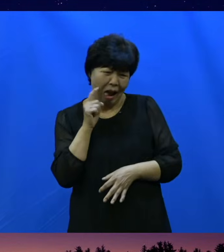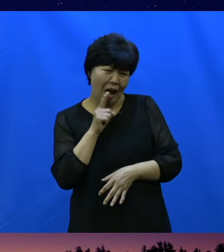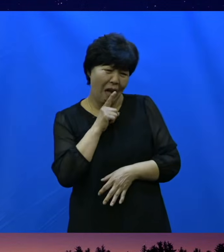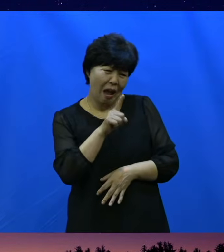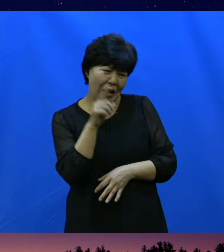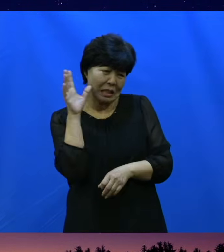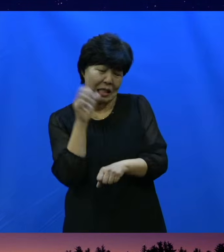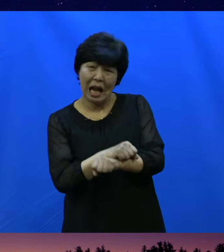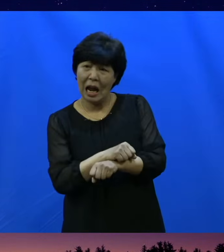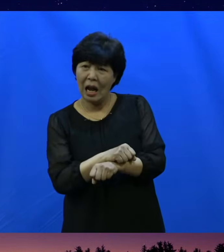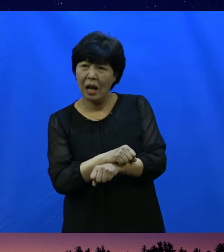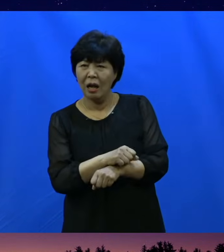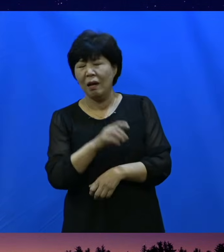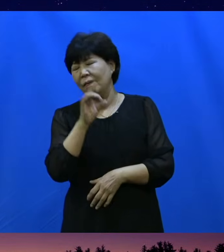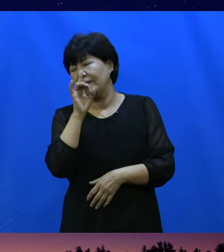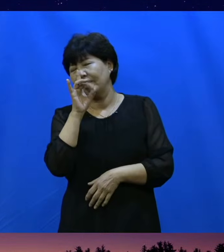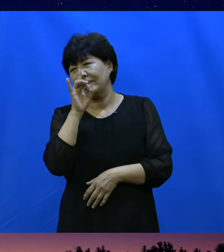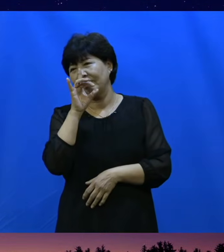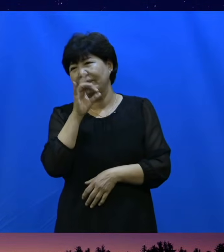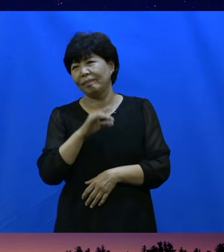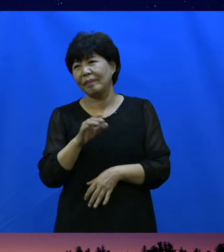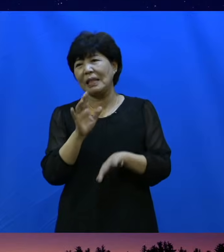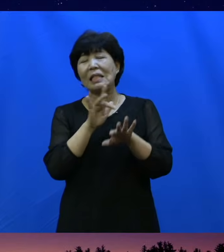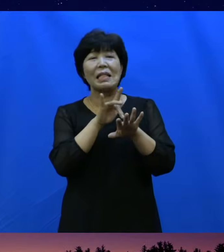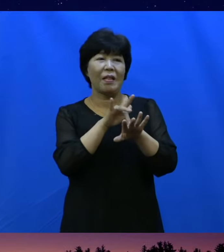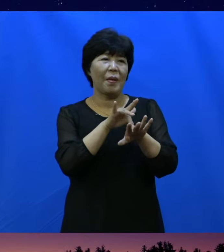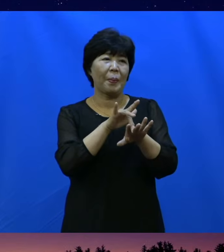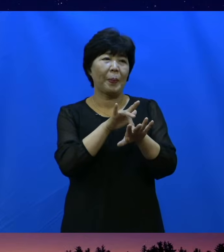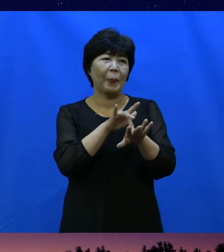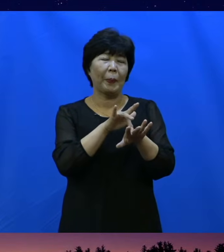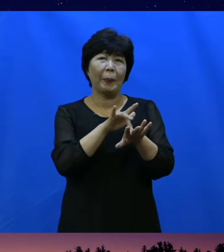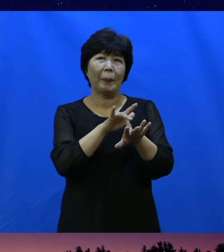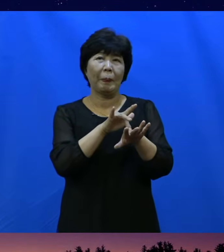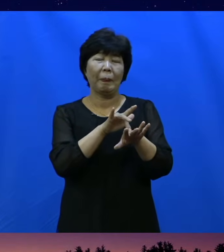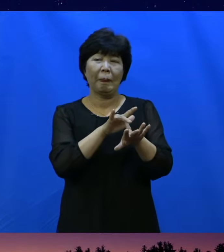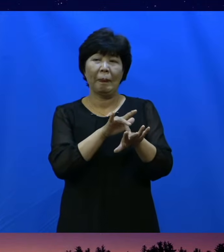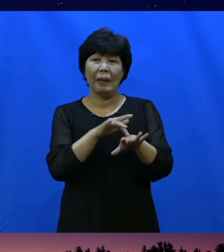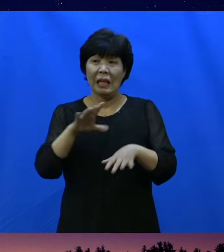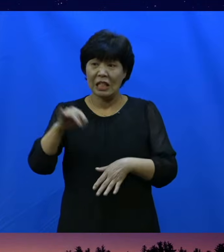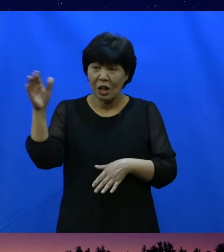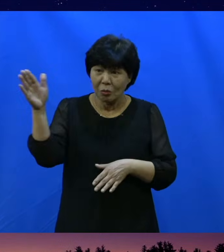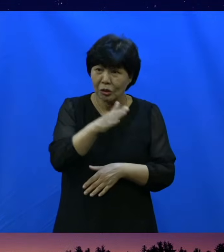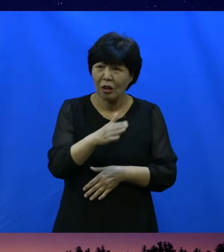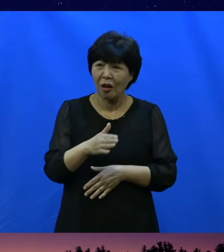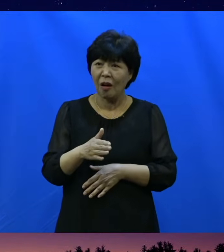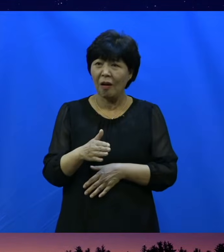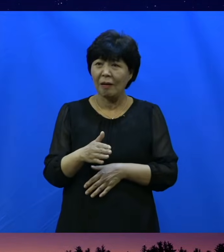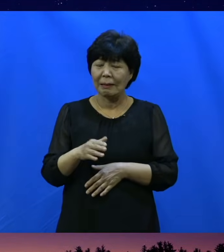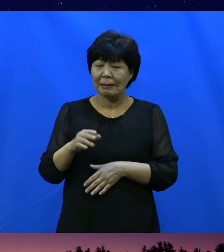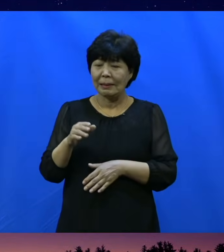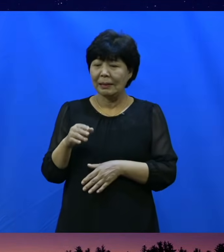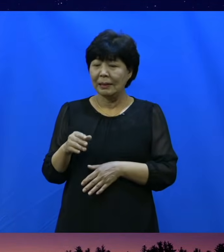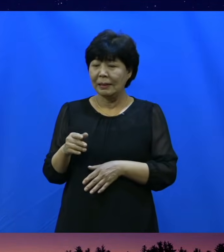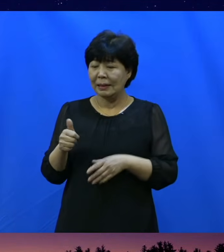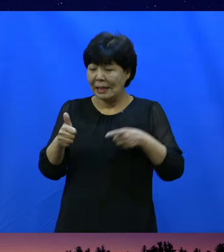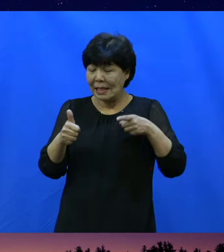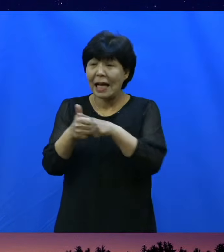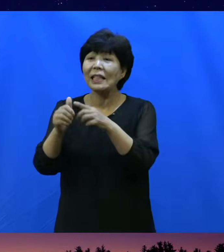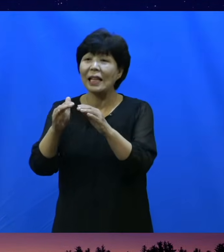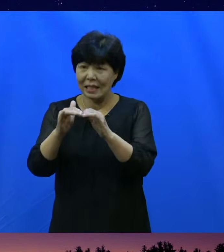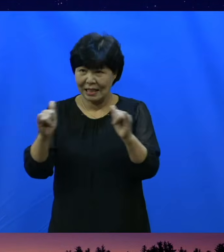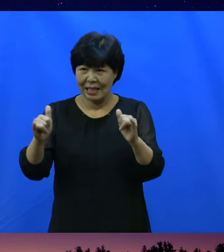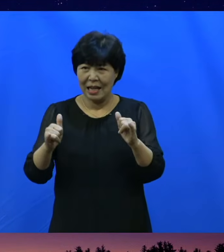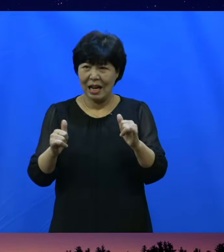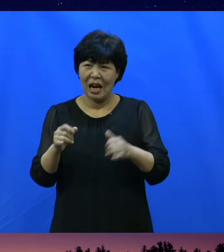그러니까 성경은 정확히 사단에 대해서 묘사하고 있는 겁니다. 영적 전쟁이에요. 처음부터 살인하는 자는 세상 안에 죽이는 영이 얼마나 가득합니까? 지금도 마귀의